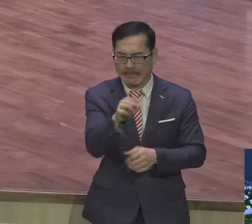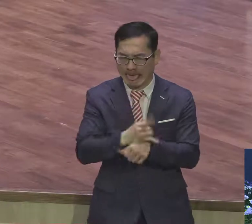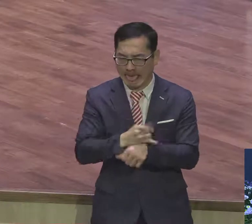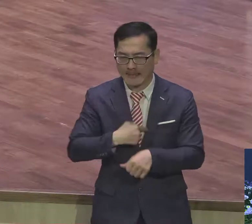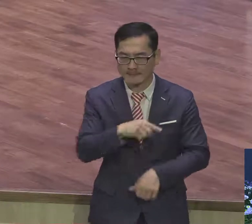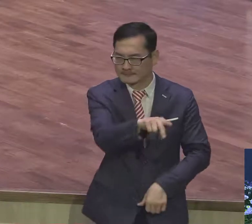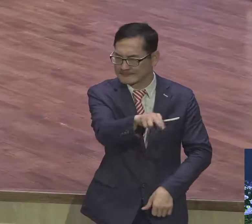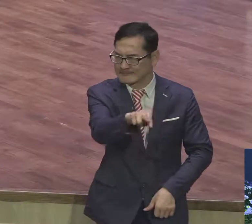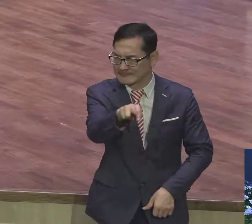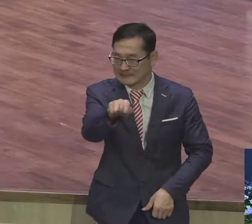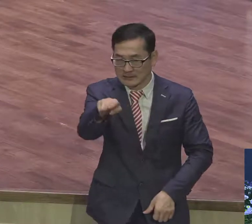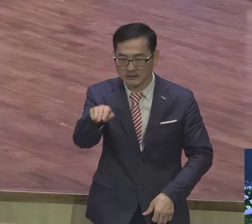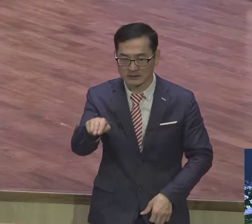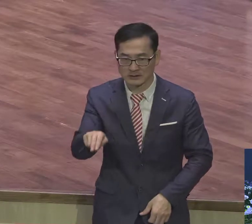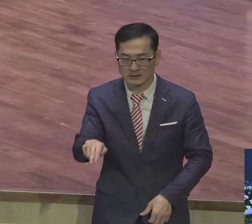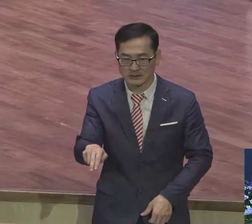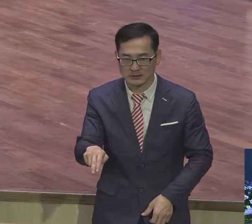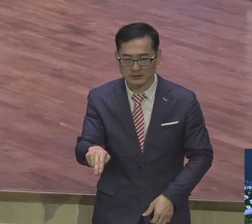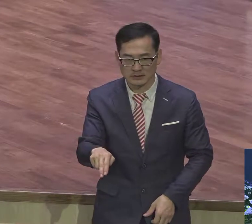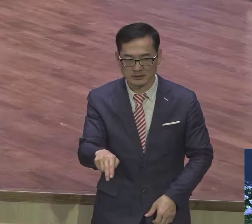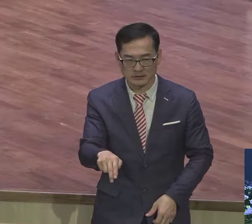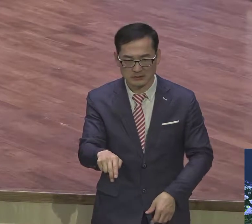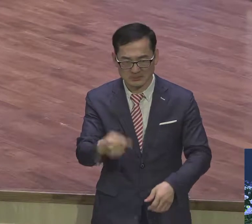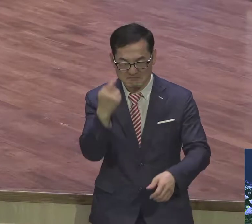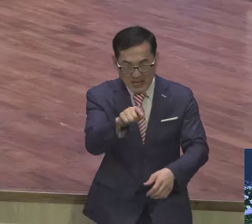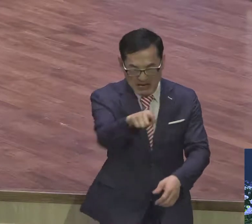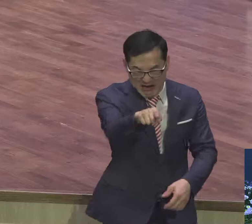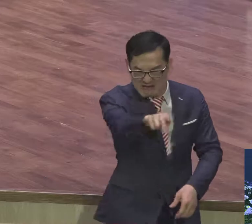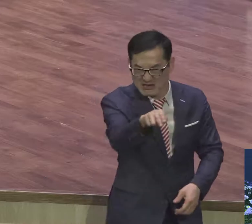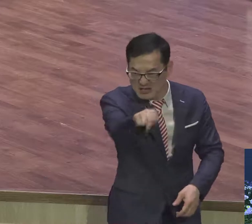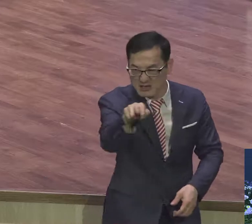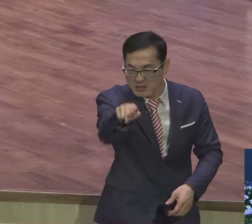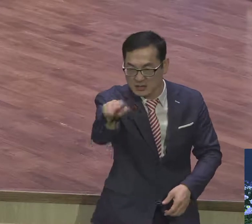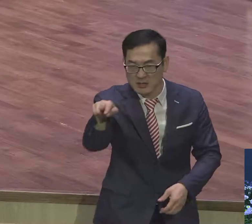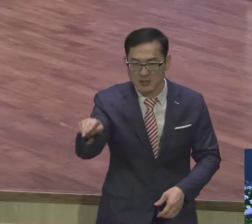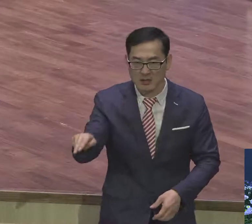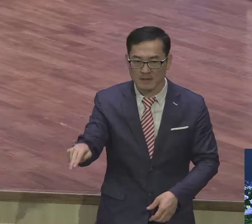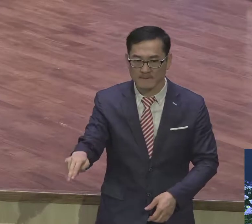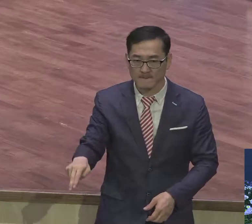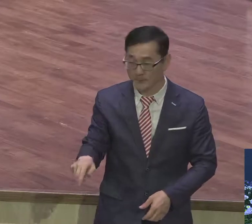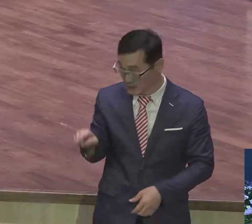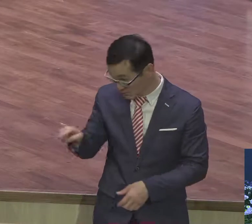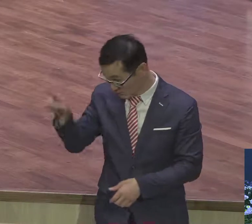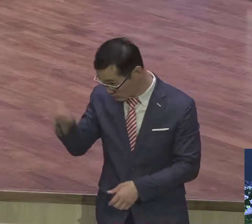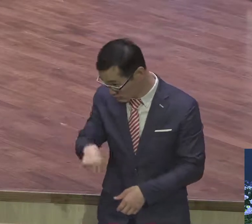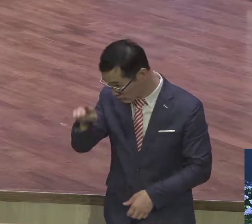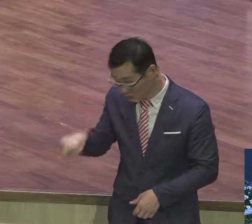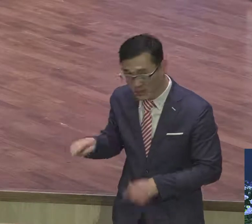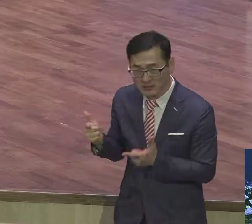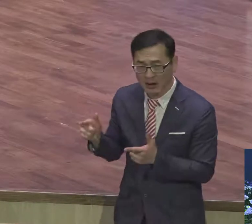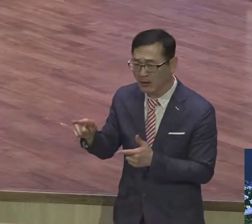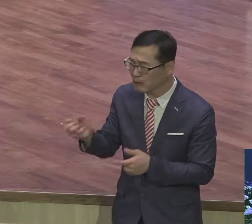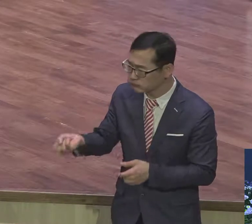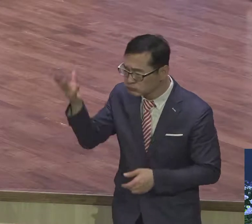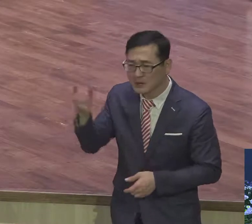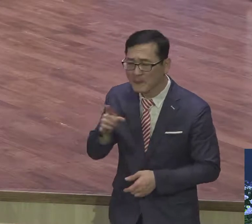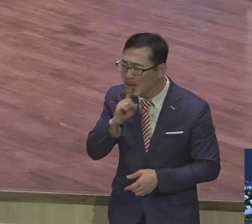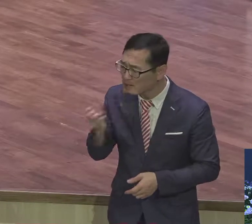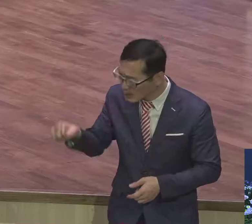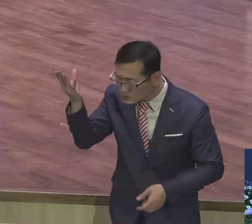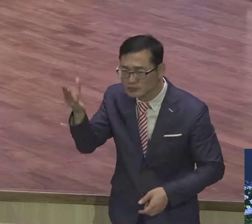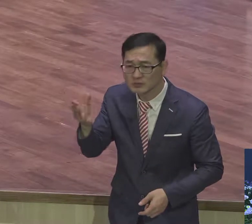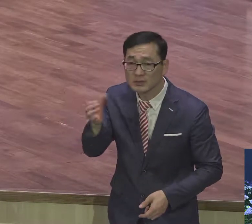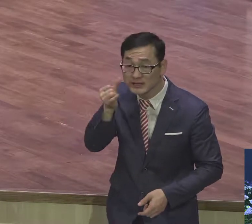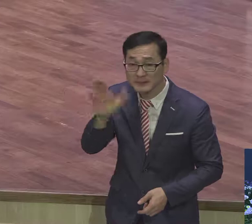뭔가 찍어내야 돼 그거를요 틀렸단 말이 아닙니다 맞을 수 있죠 그러나